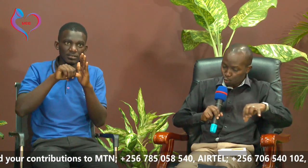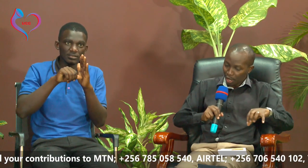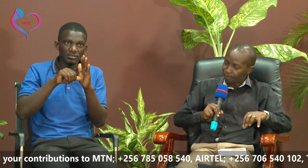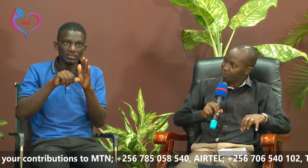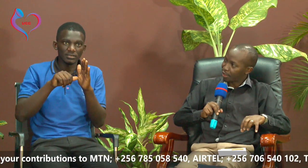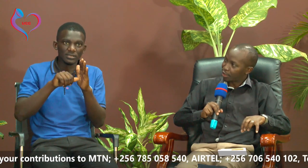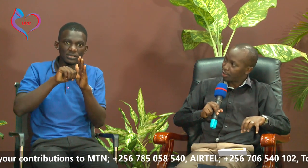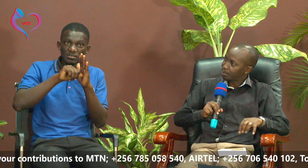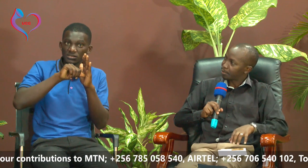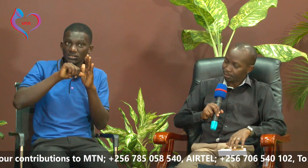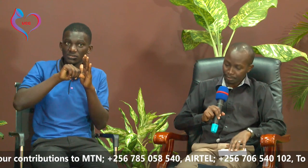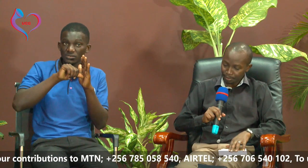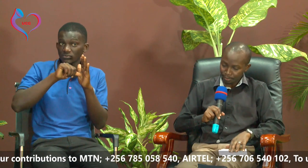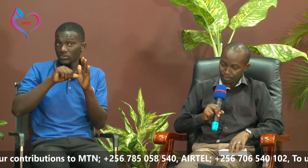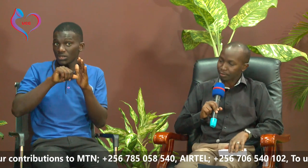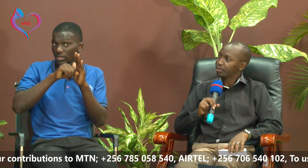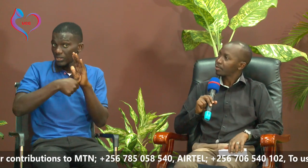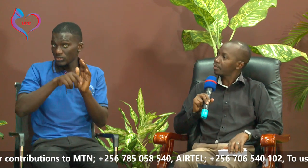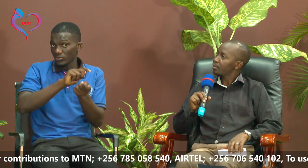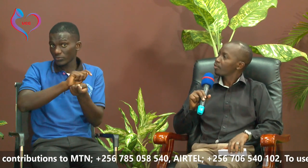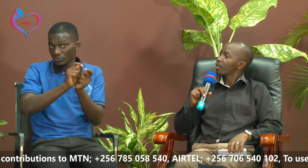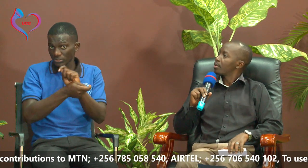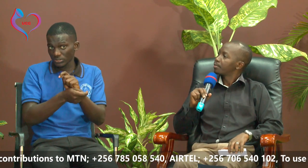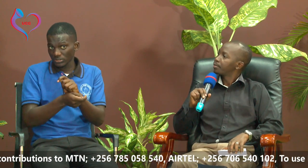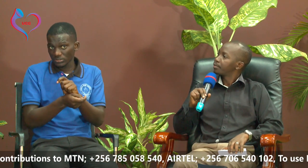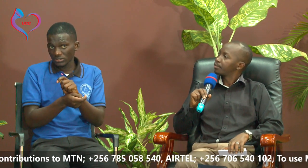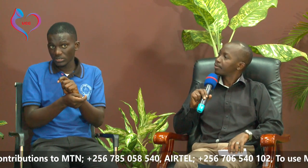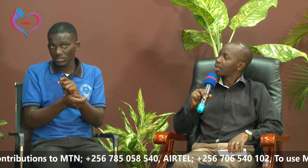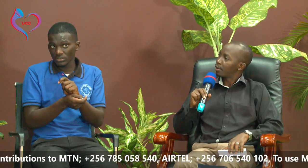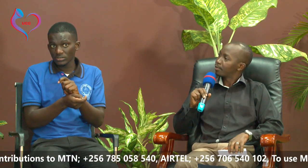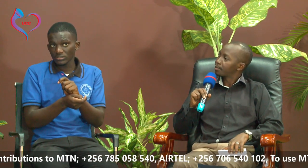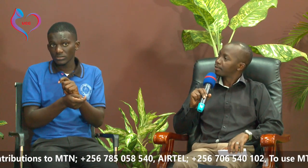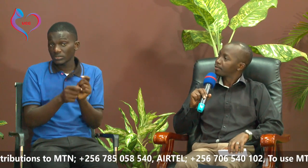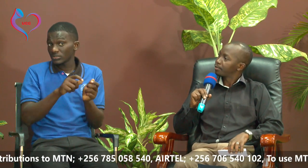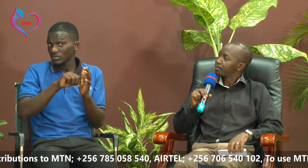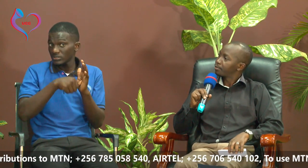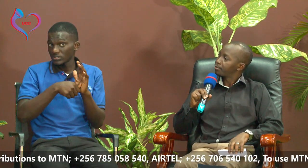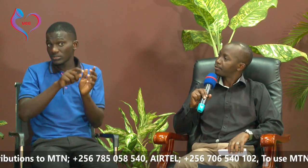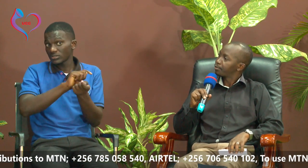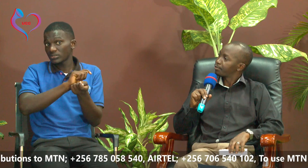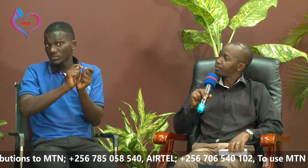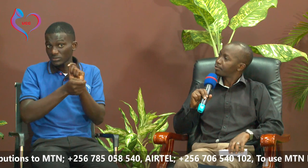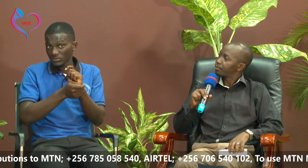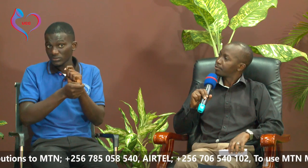kuchuka bali baba agamba kuchuka. Okuchuka is a collective effort manyiga wa musicha muntu